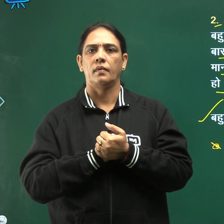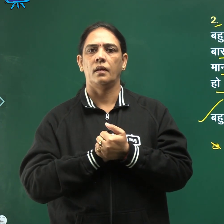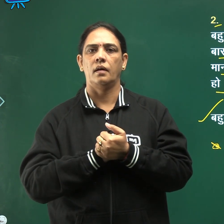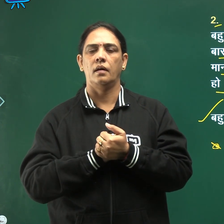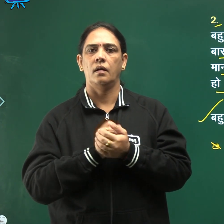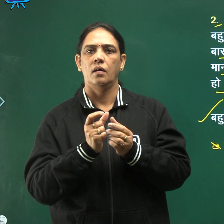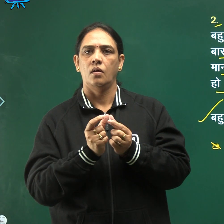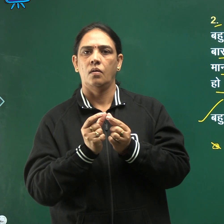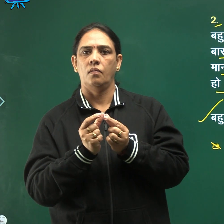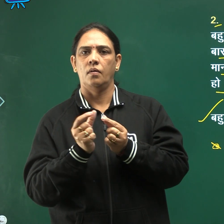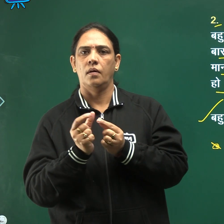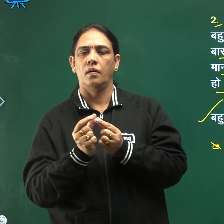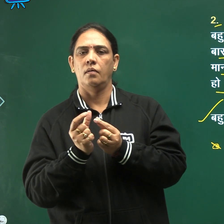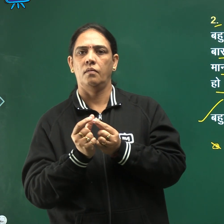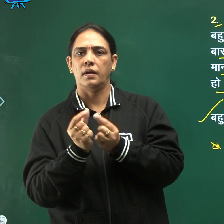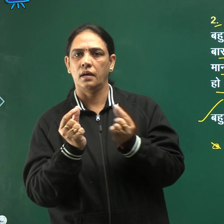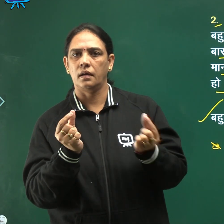वर्गीकृत